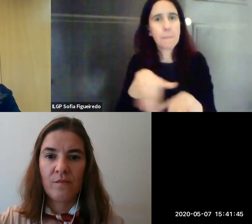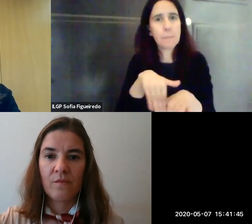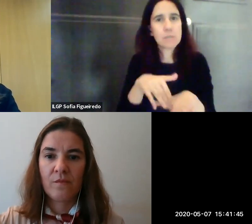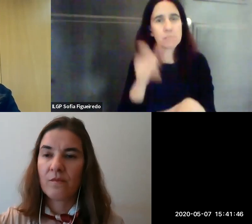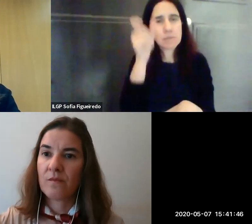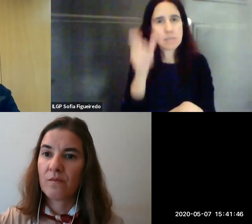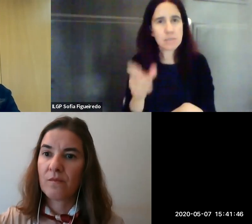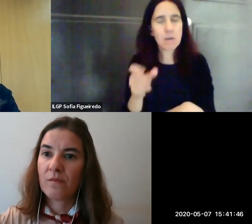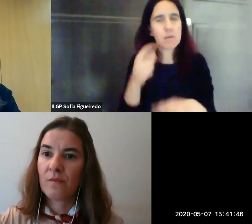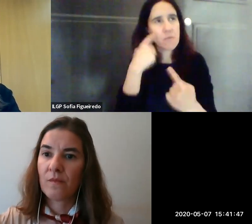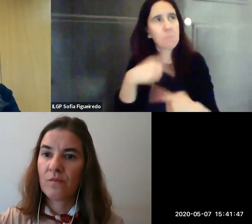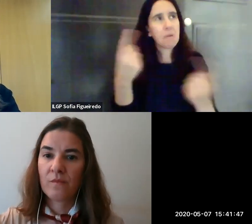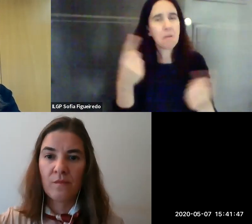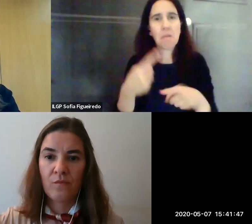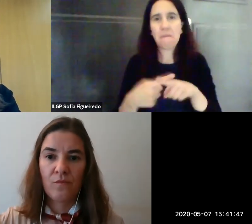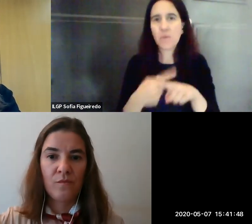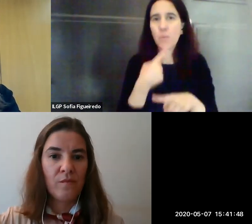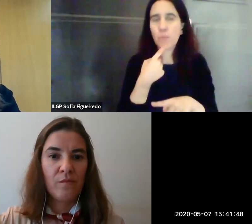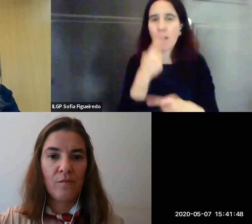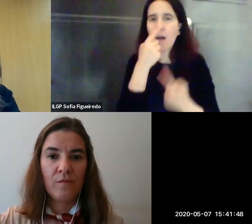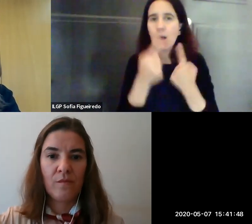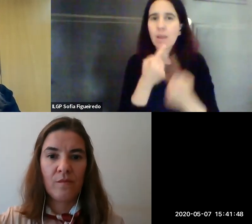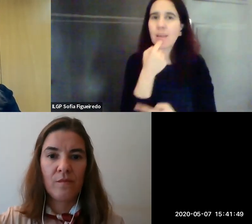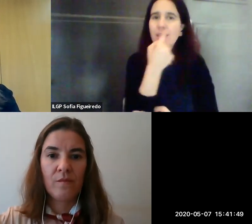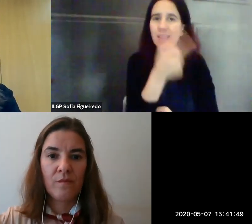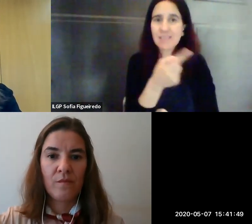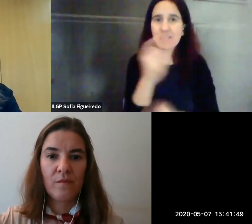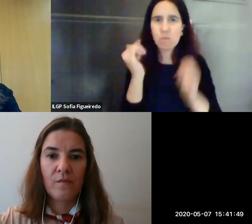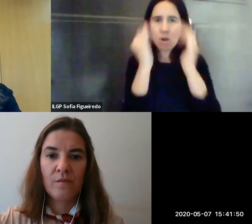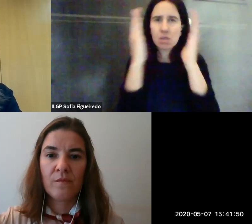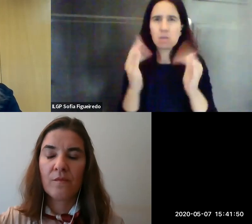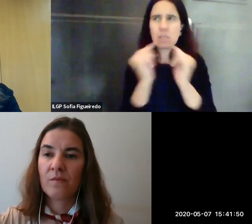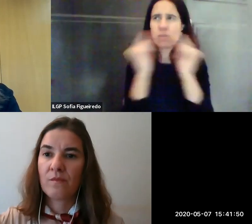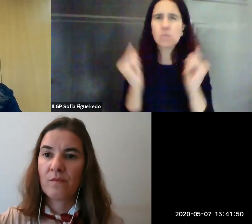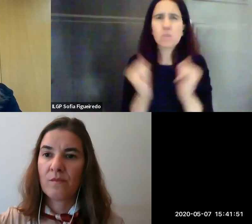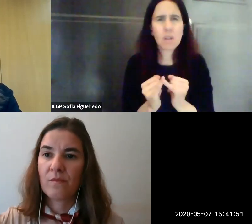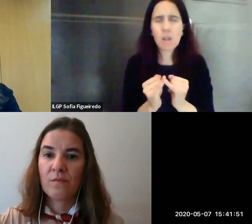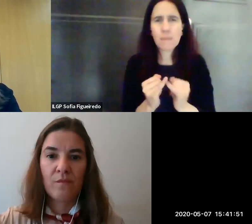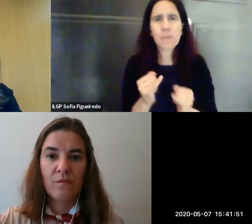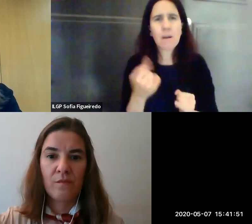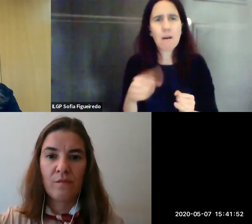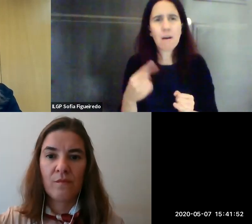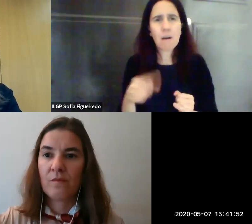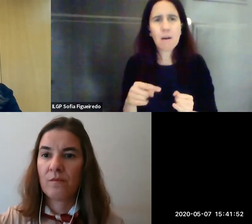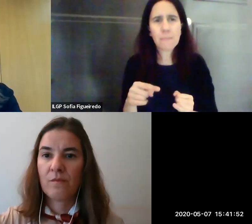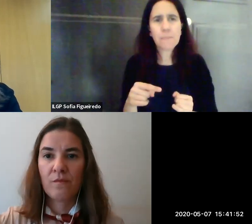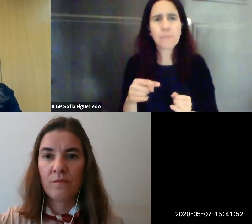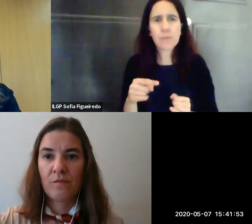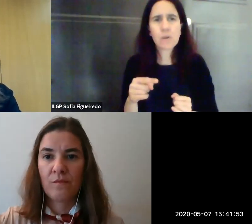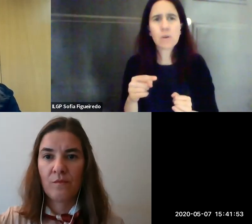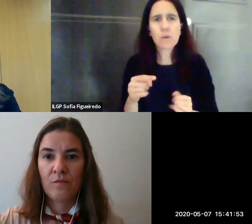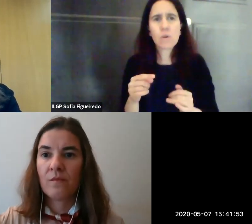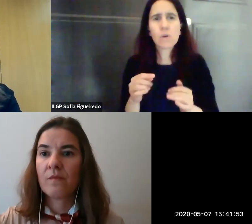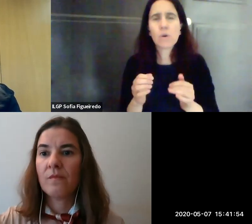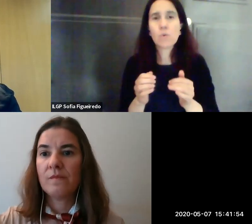que foi partilhada e que eu achei muito interessante, foi alguém que disse numa organização internacional havia o de todos os